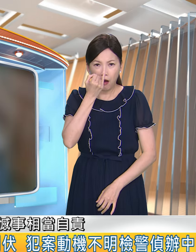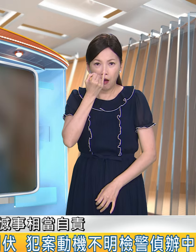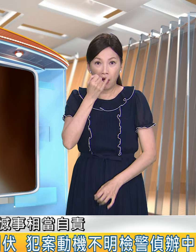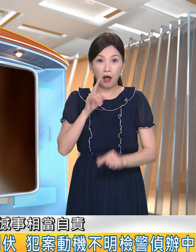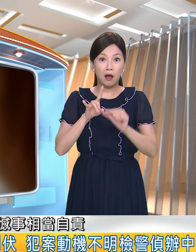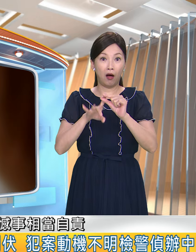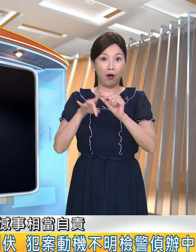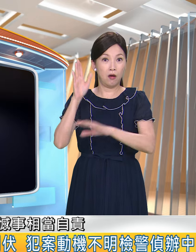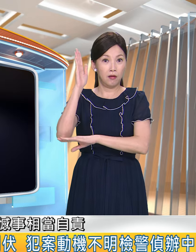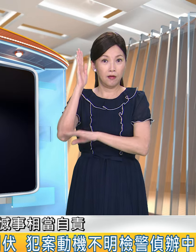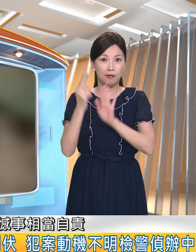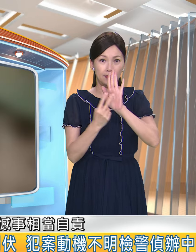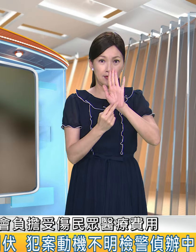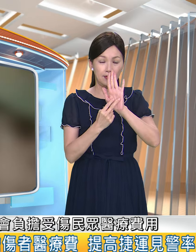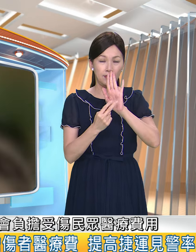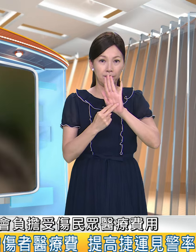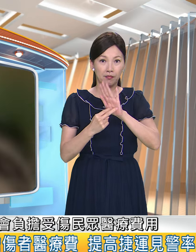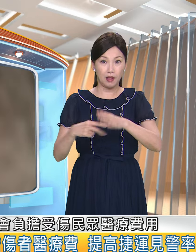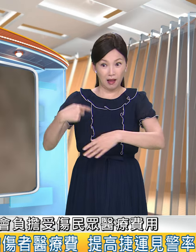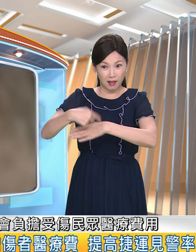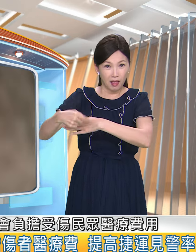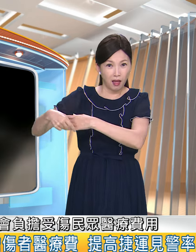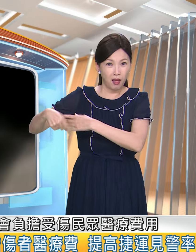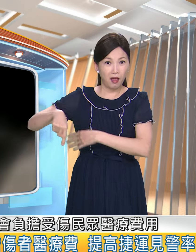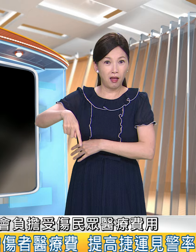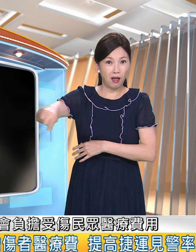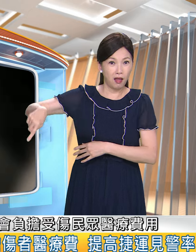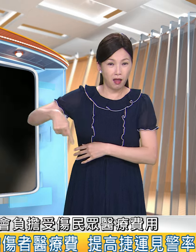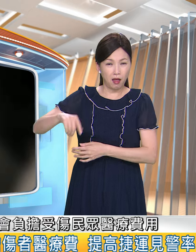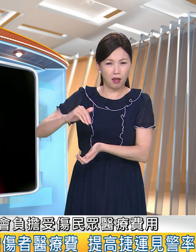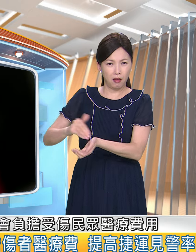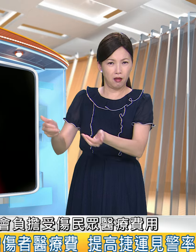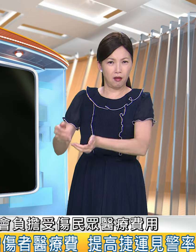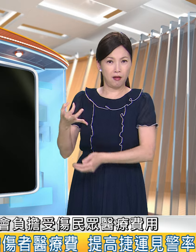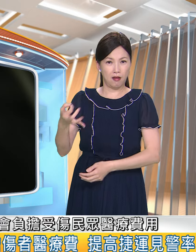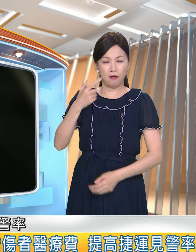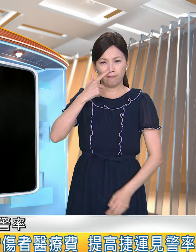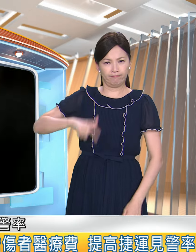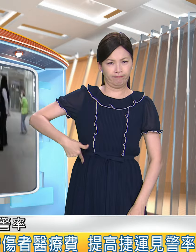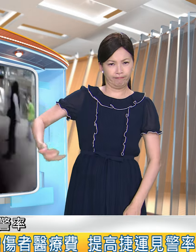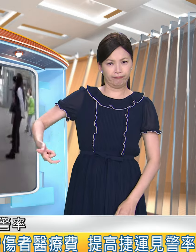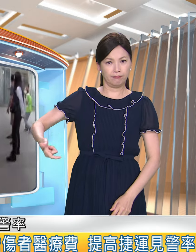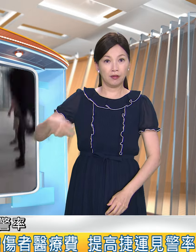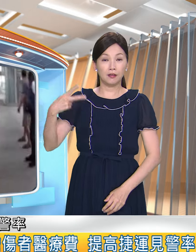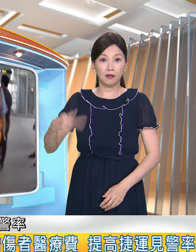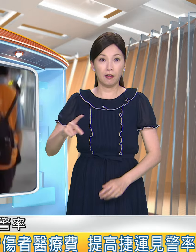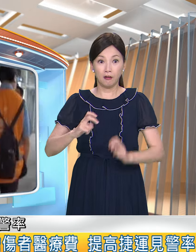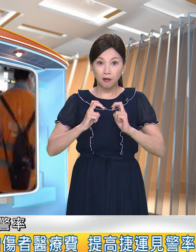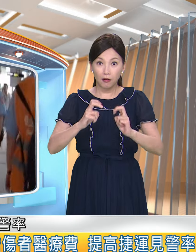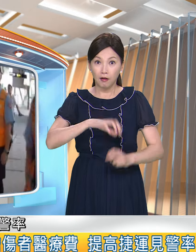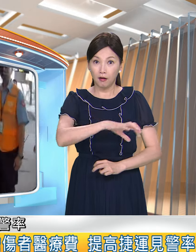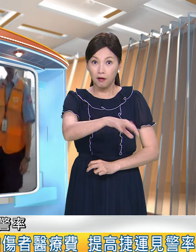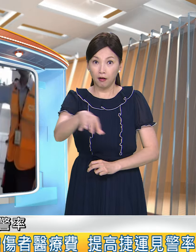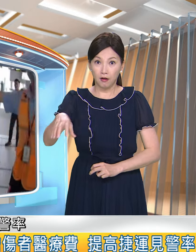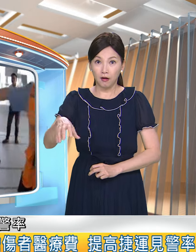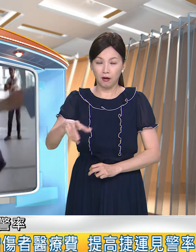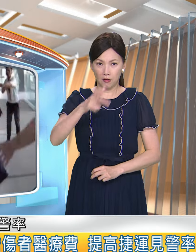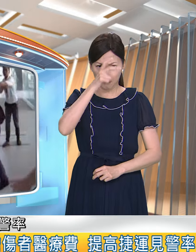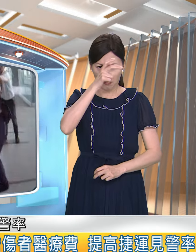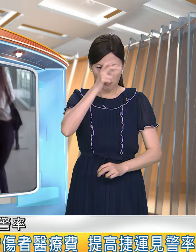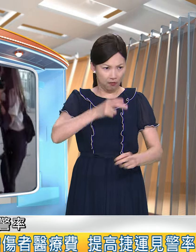相当自责。台中市府表示会负担受伤民众医疗费用，并提高捷运健警